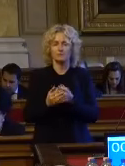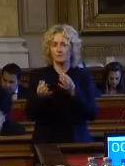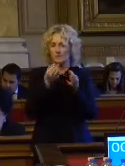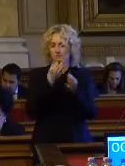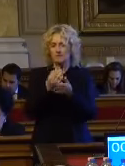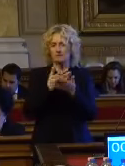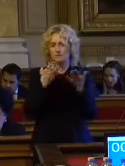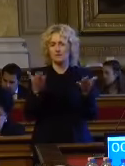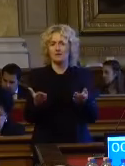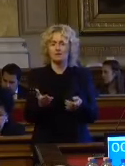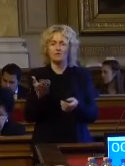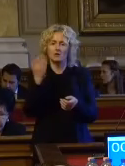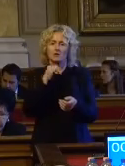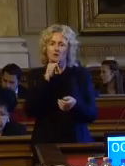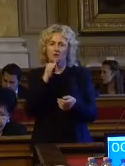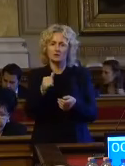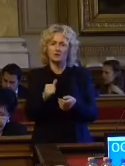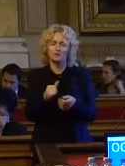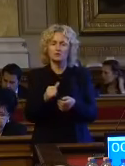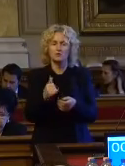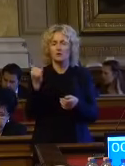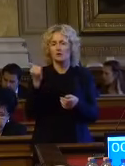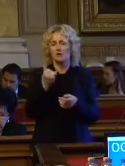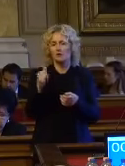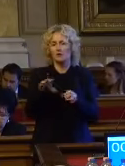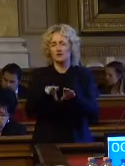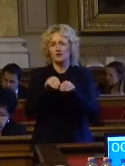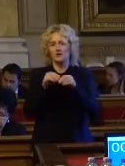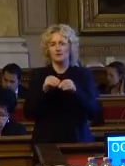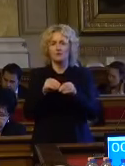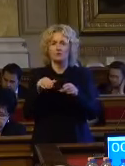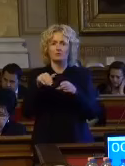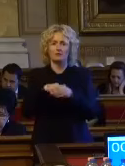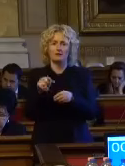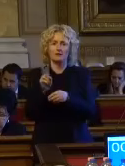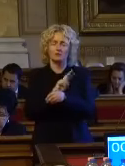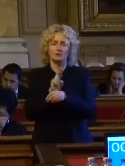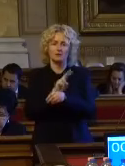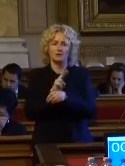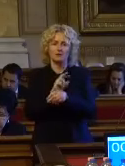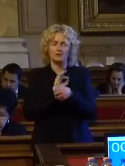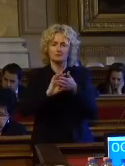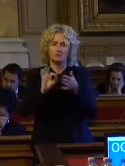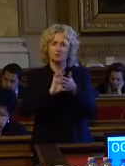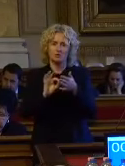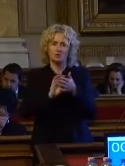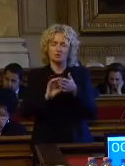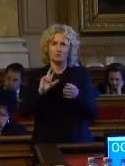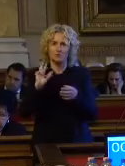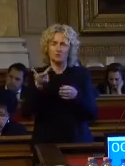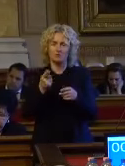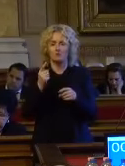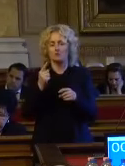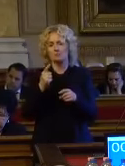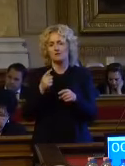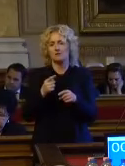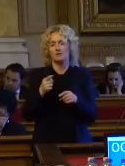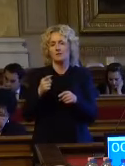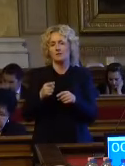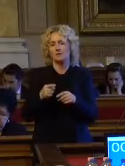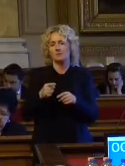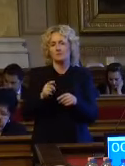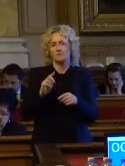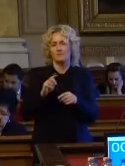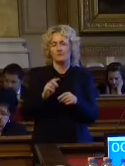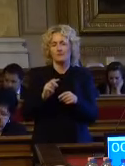Jó, amennyiben nincs, akkor kérem, hogy aki elfogadja a belső ellenőrzési irodának a harmadik negyedévi tevékenységéről szóló jelentést, az